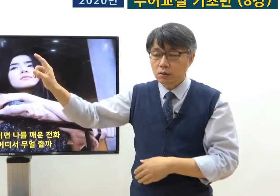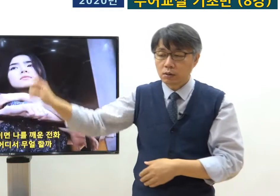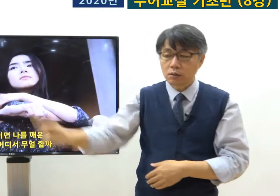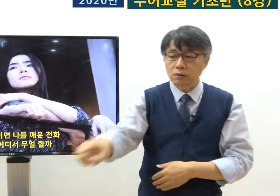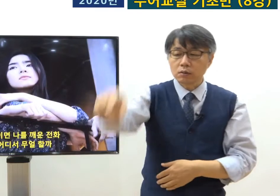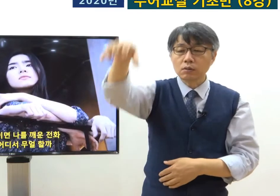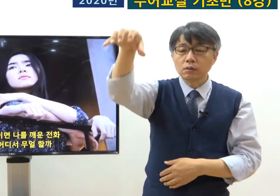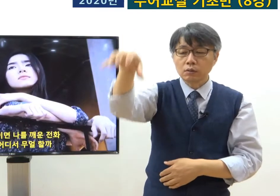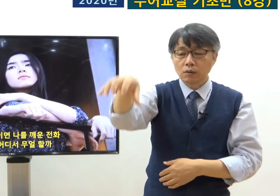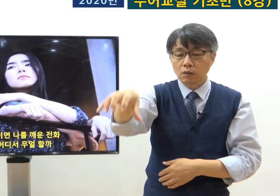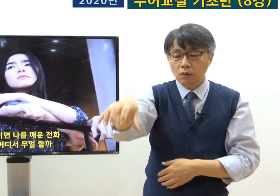오늘은